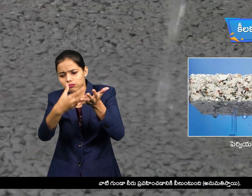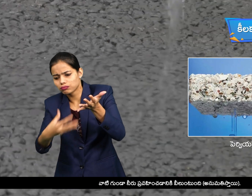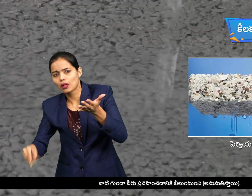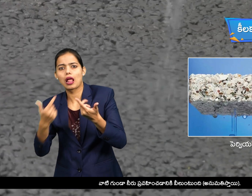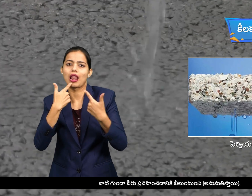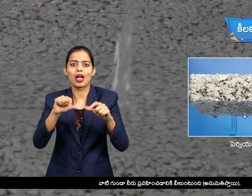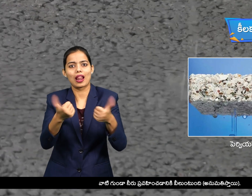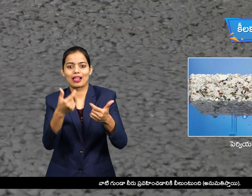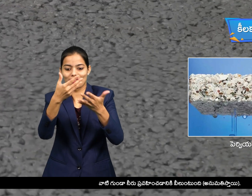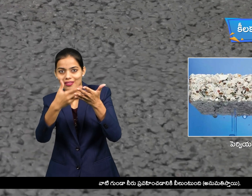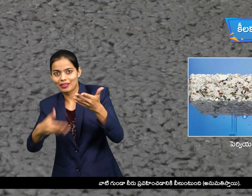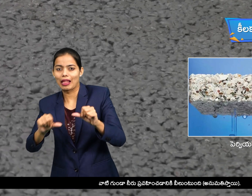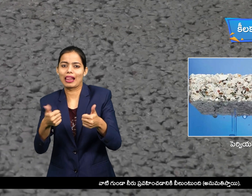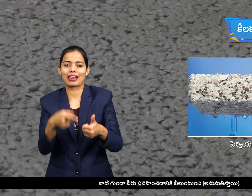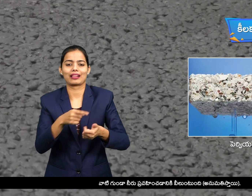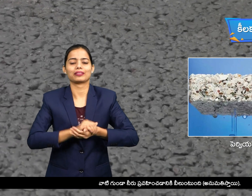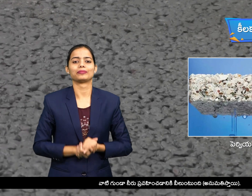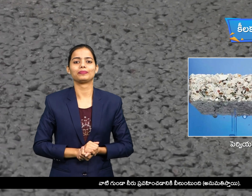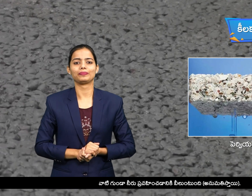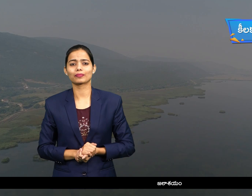నీరు ప్రవహించడానికి వీలుంటుంది.